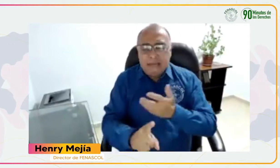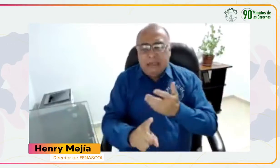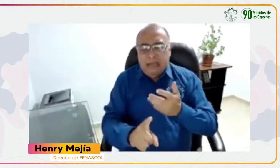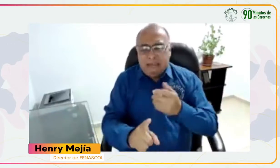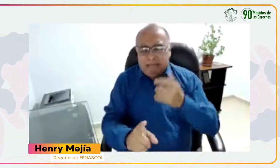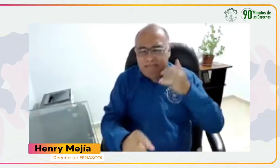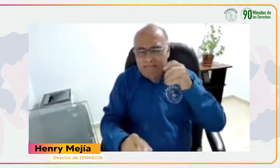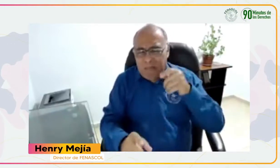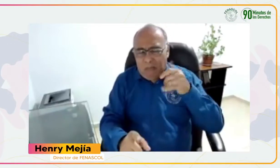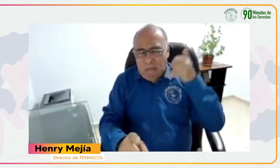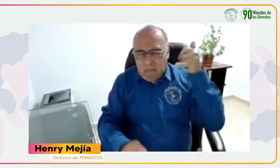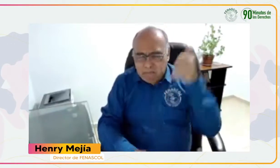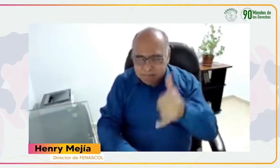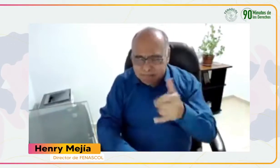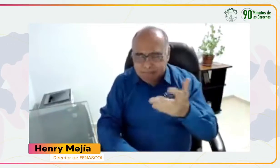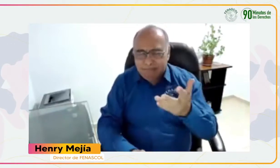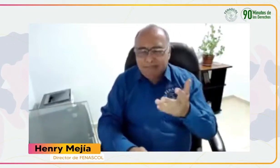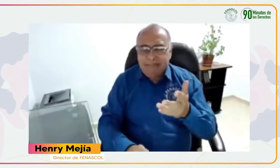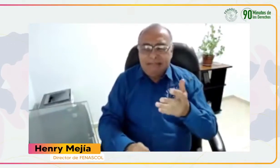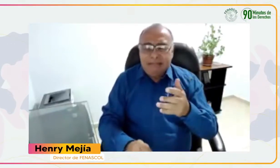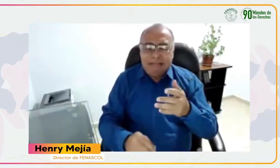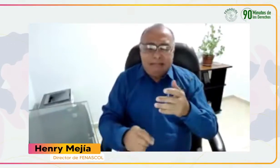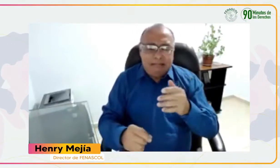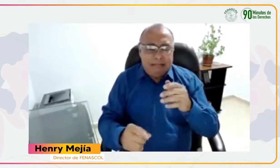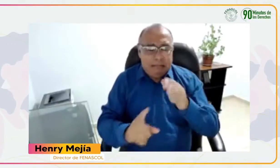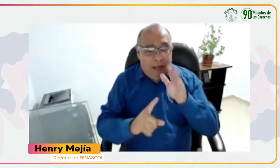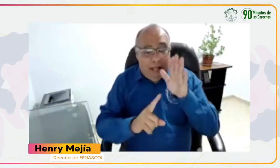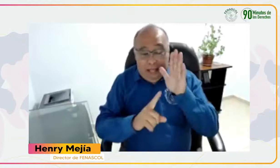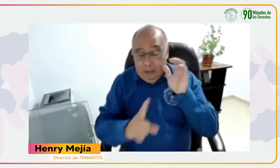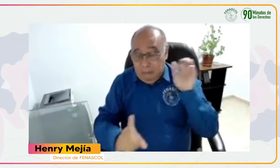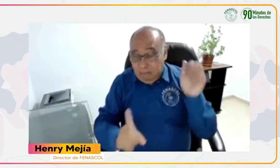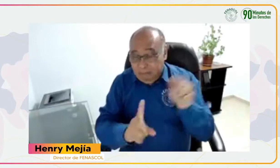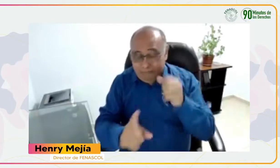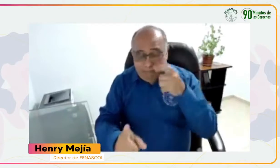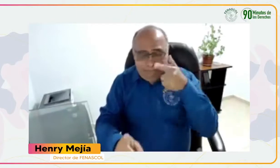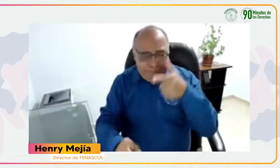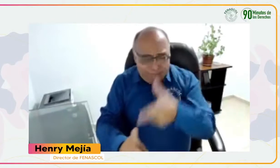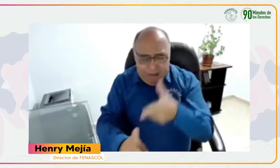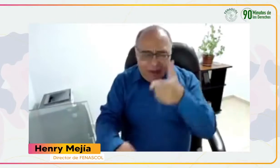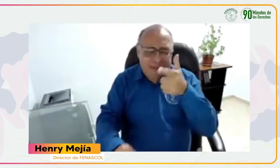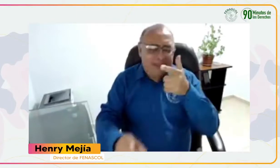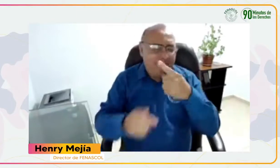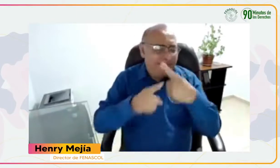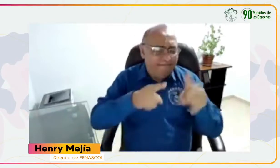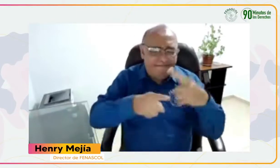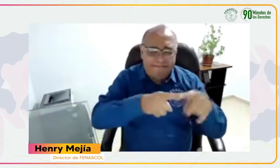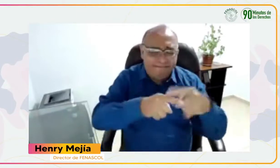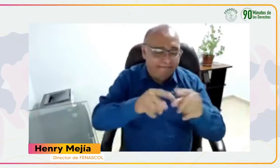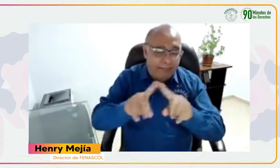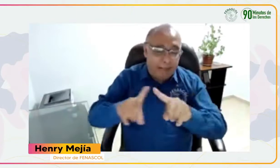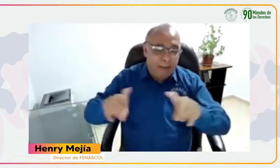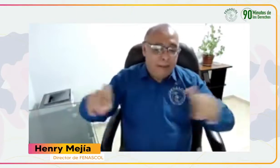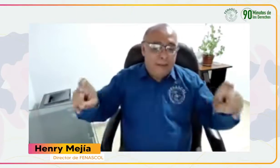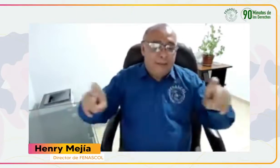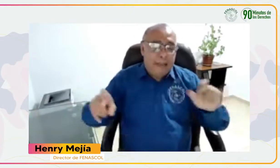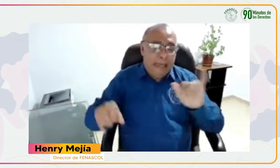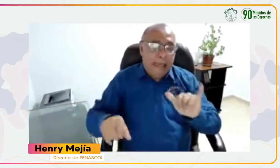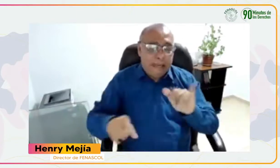La violencia física, la violencia sexual, también la discriminación, el feminicidio y demás